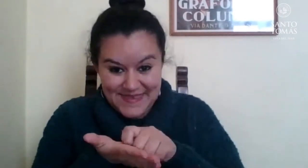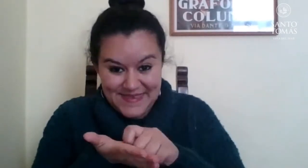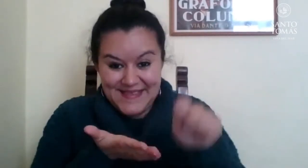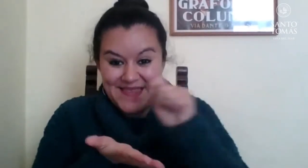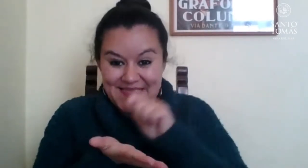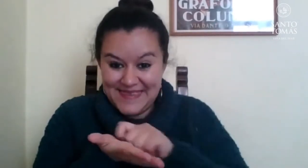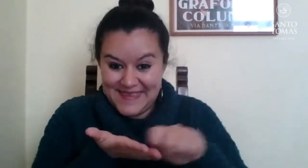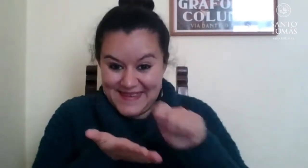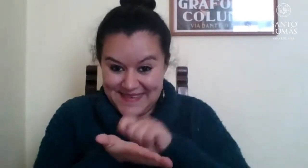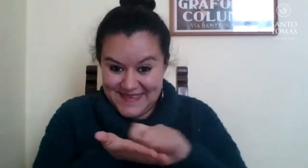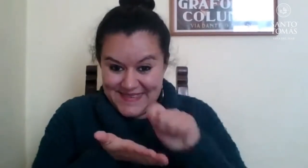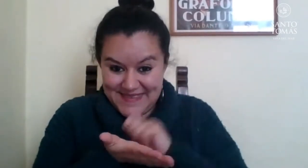tarea.